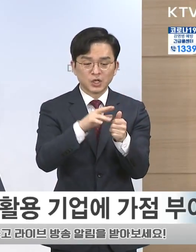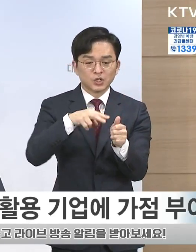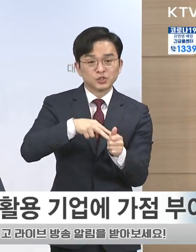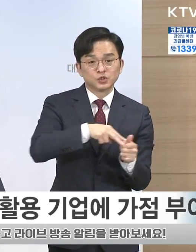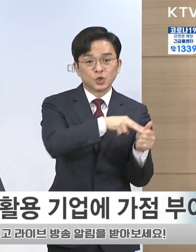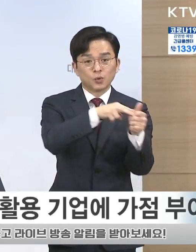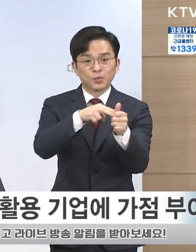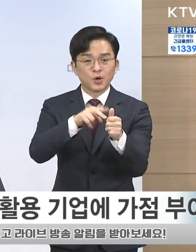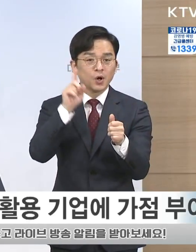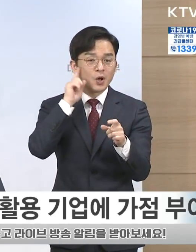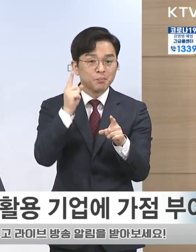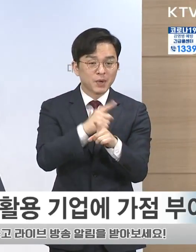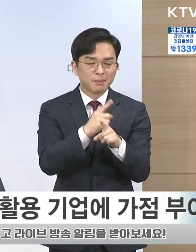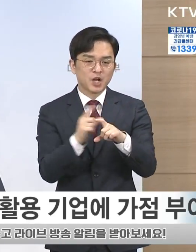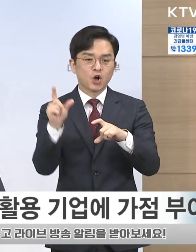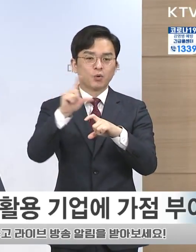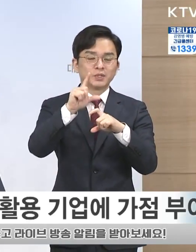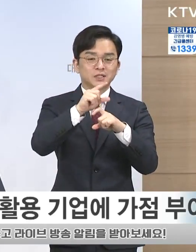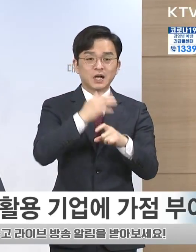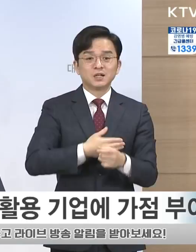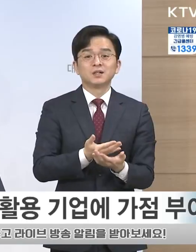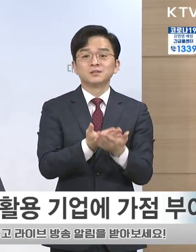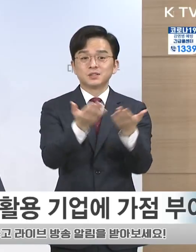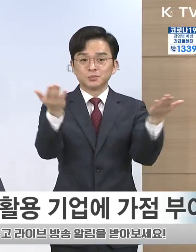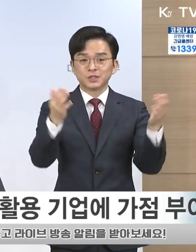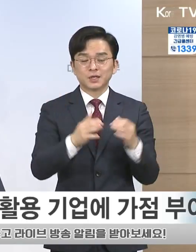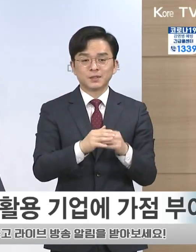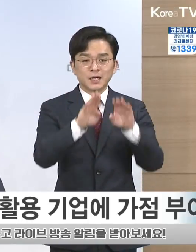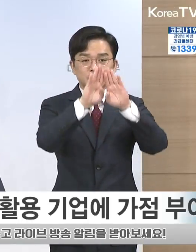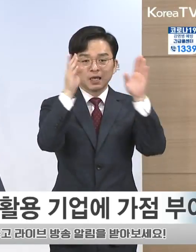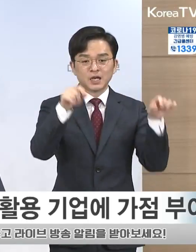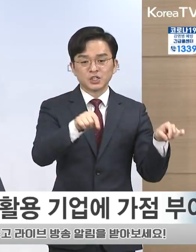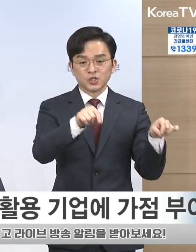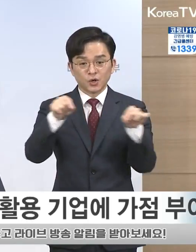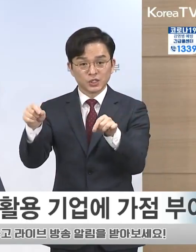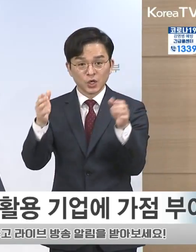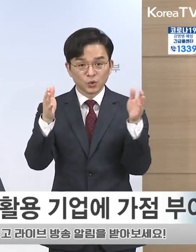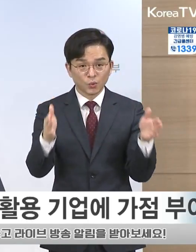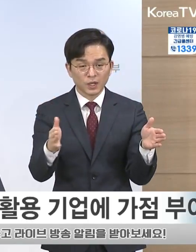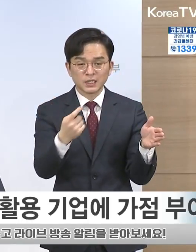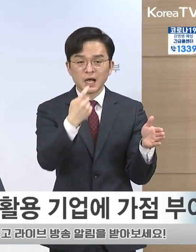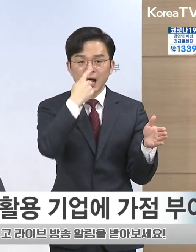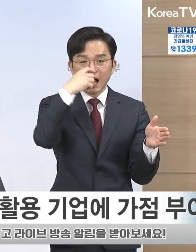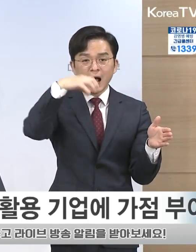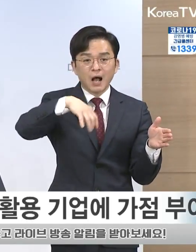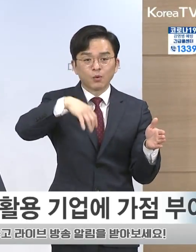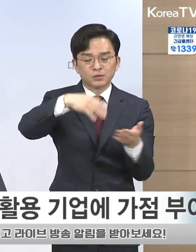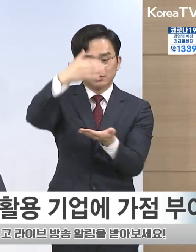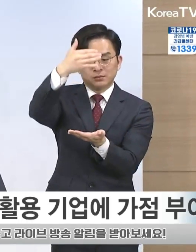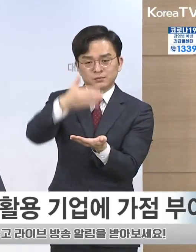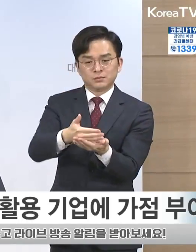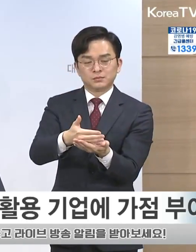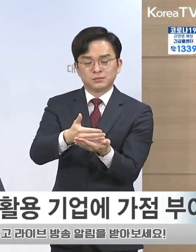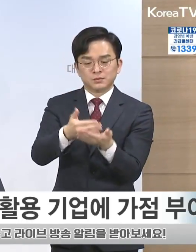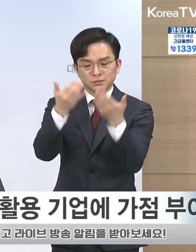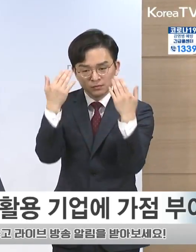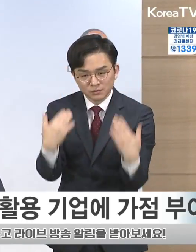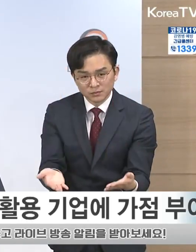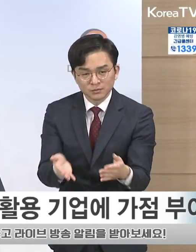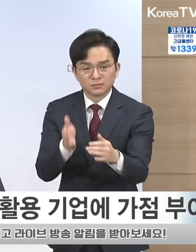정보를 제공하겠습니다. 계약 연기 기간 동안 학원의 자발적인 휴원도